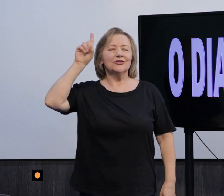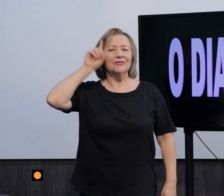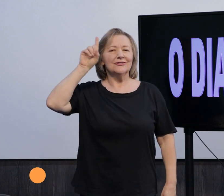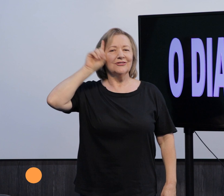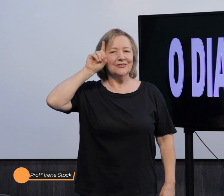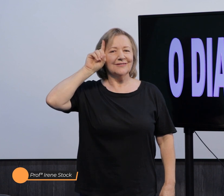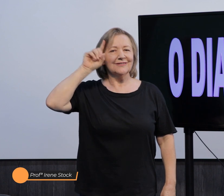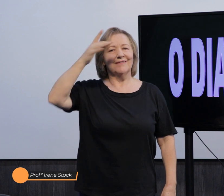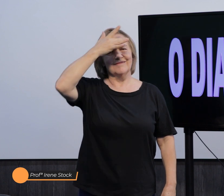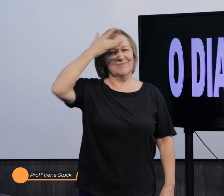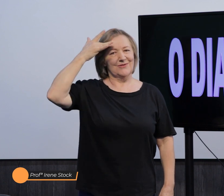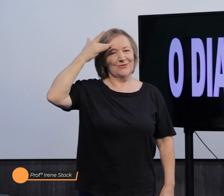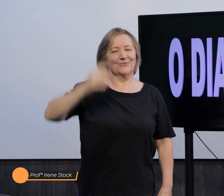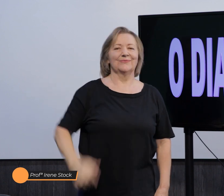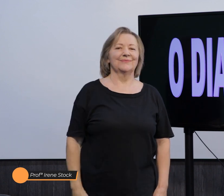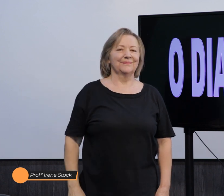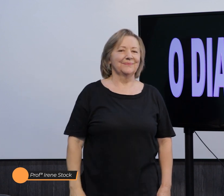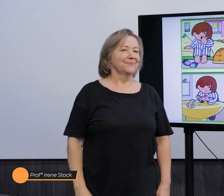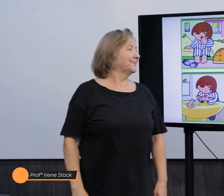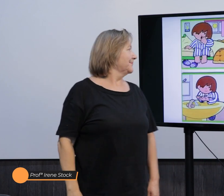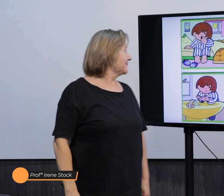dia a dia das pessoas.